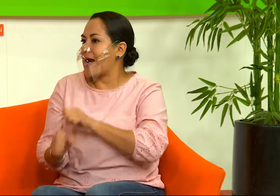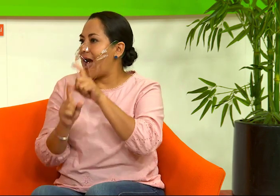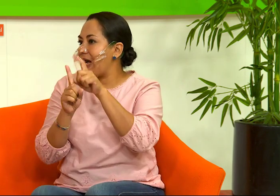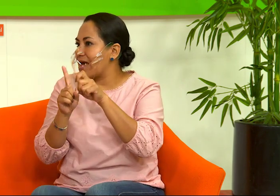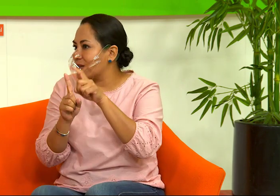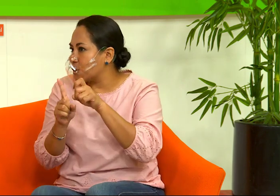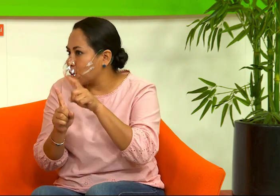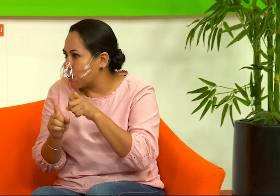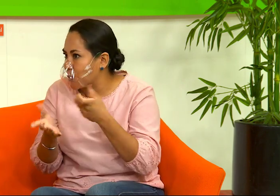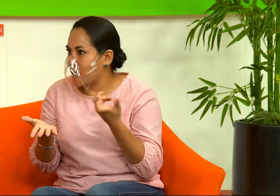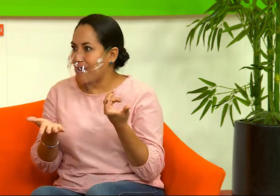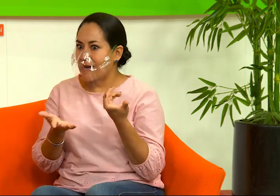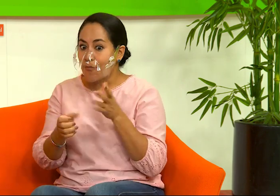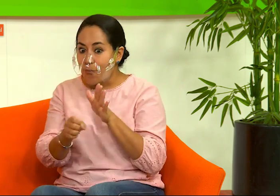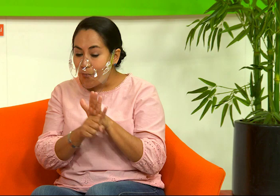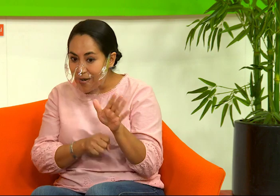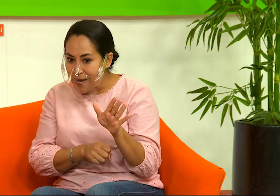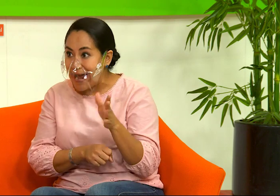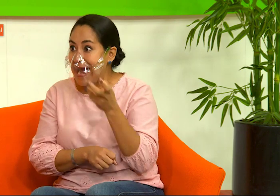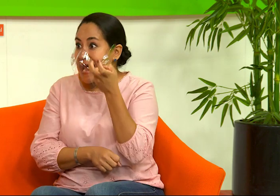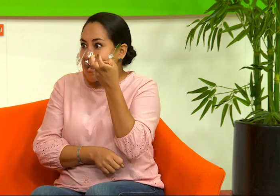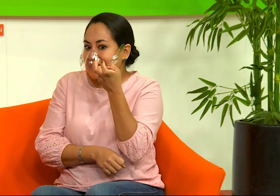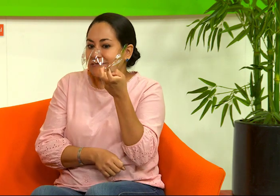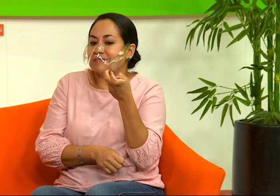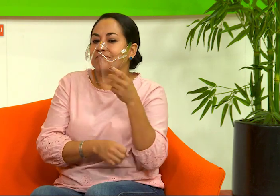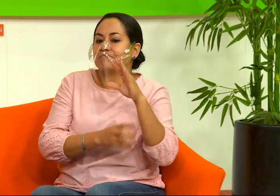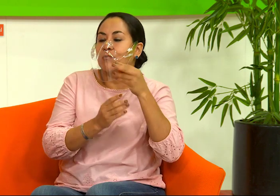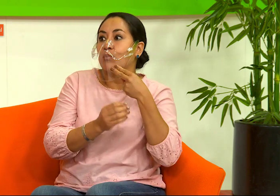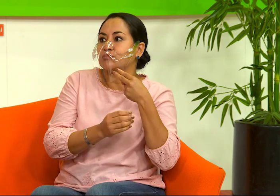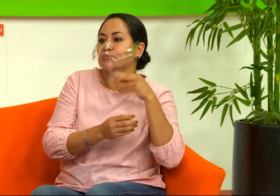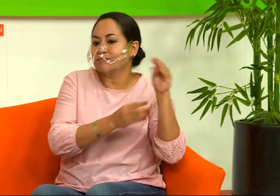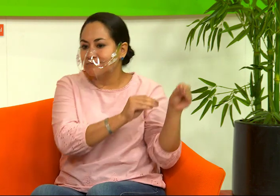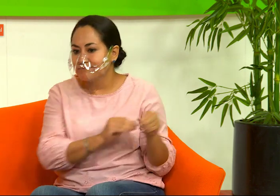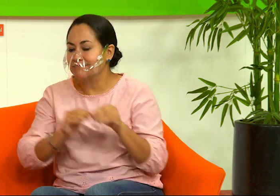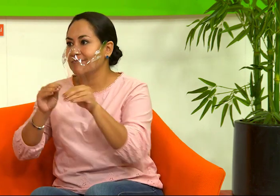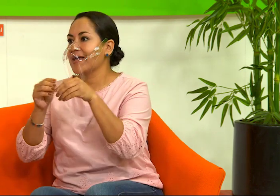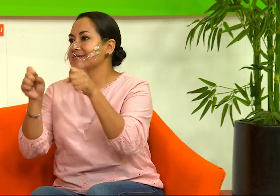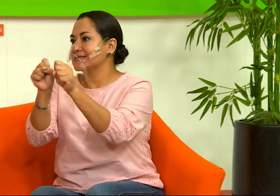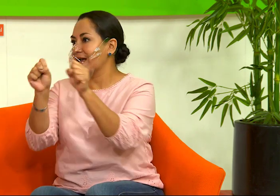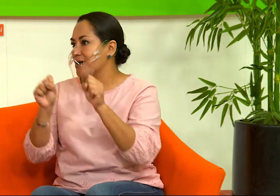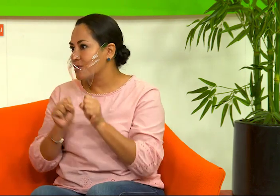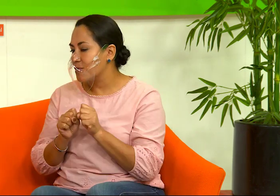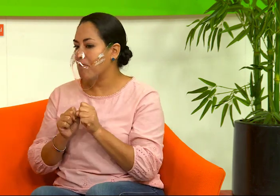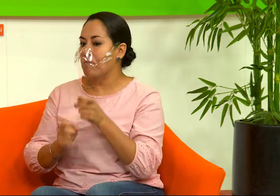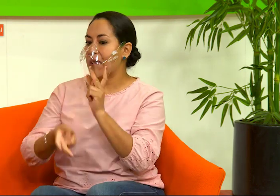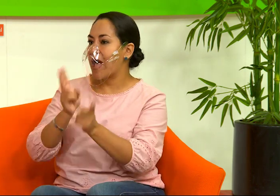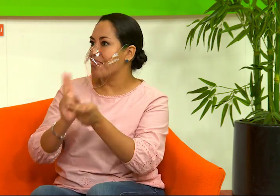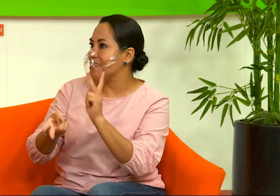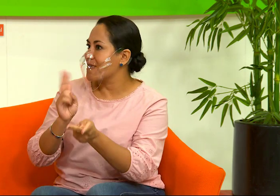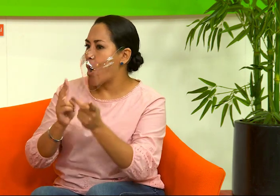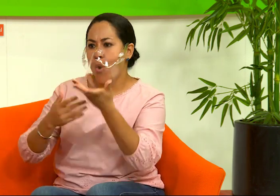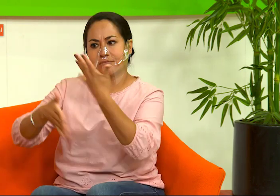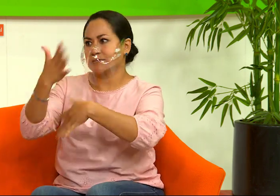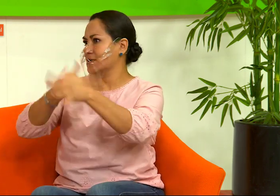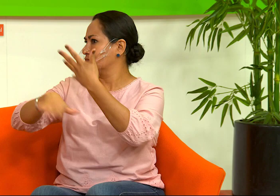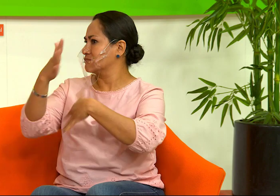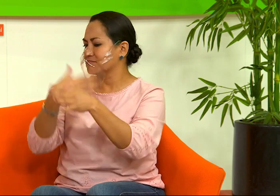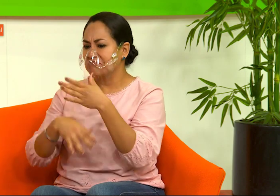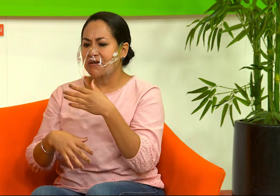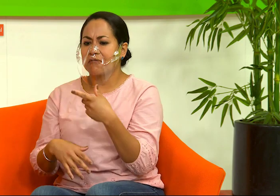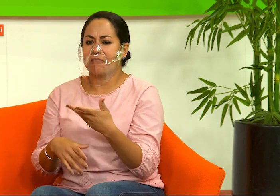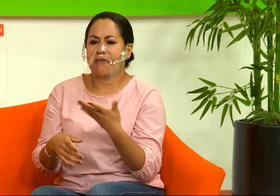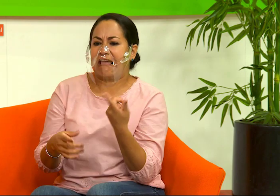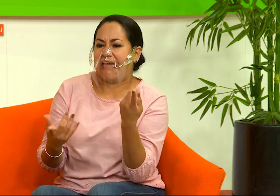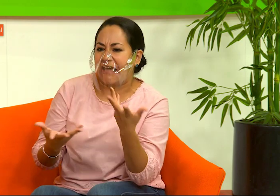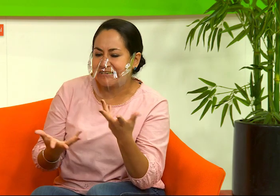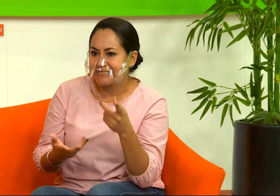Por ejemplo, a los niños pequeños les gustan las caricaturas y yo tengo que indagar cuál es lo que les gusta, ¿no? Y entonces de ese tema lo llevo al